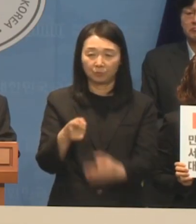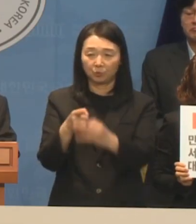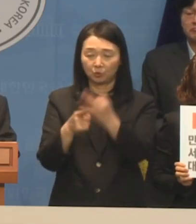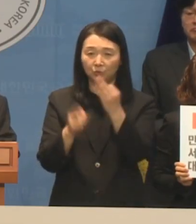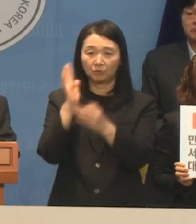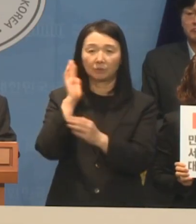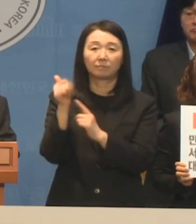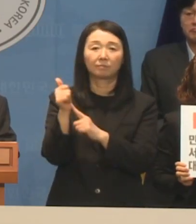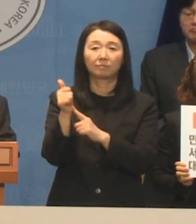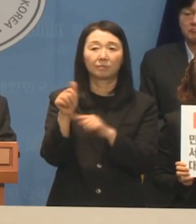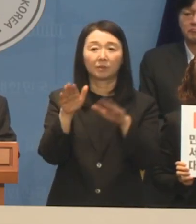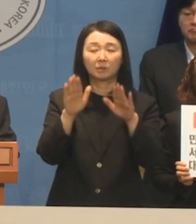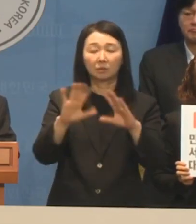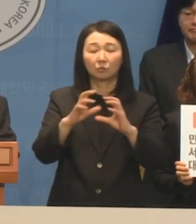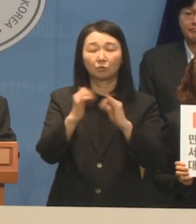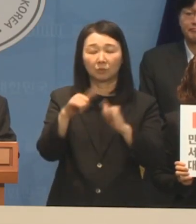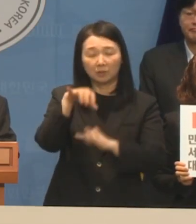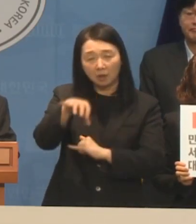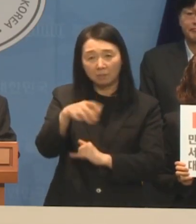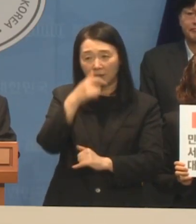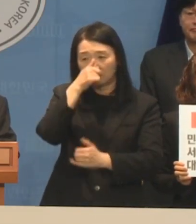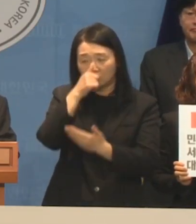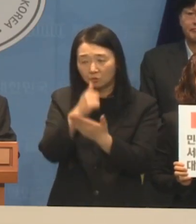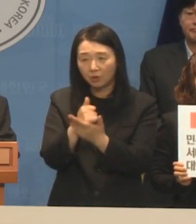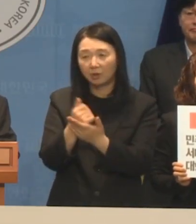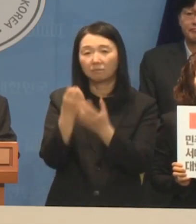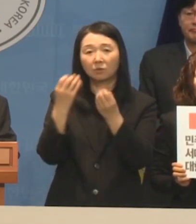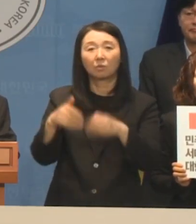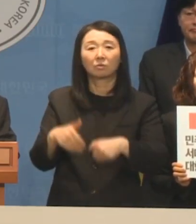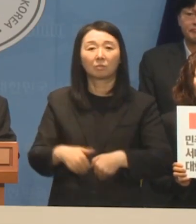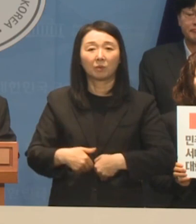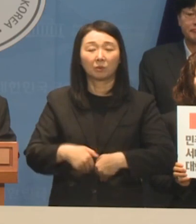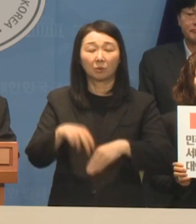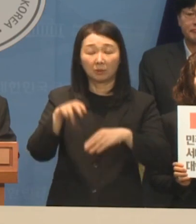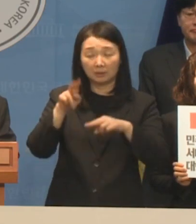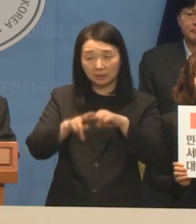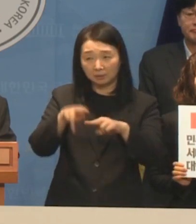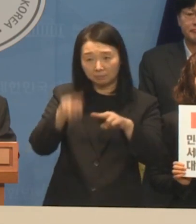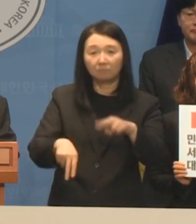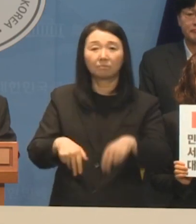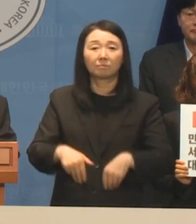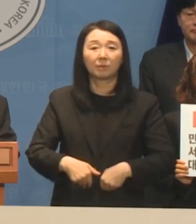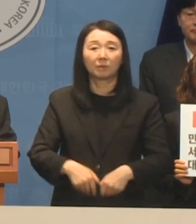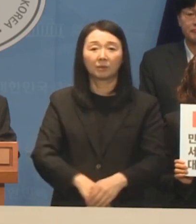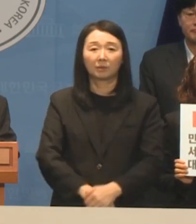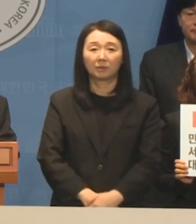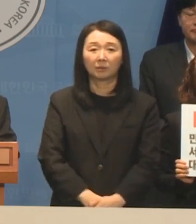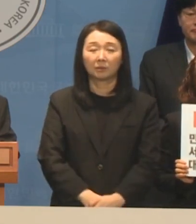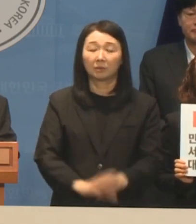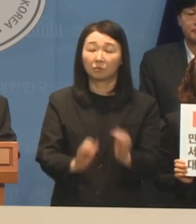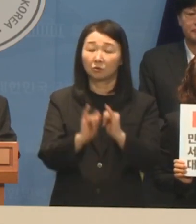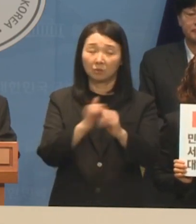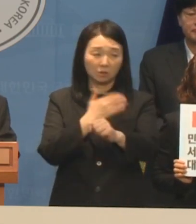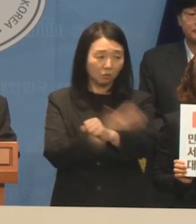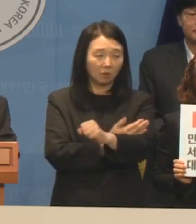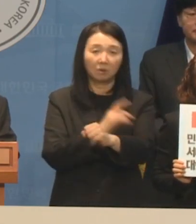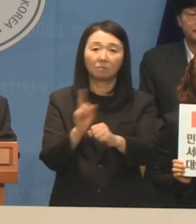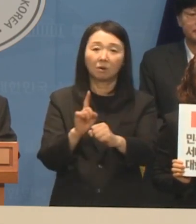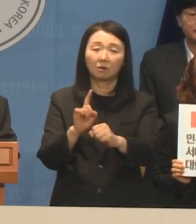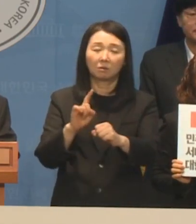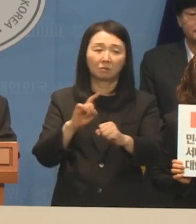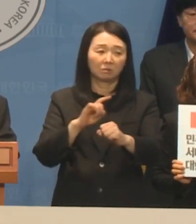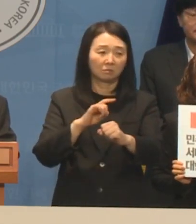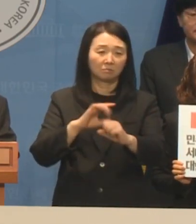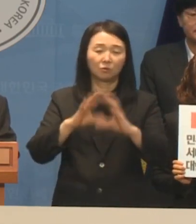윤석열 대통령은 즉각 국민 앞에 사죄하고 그 자리에서 물러나야 합니다. 국민의 권력은